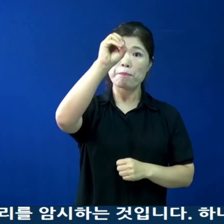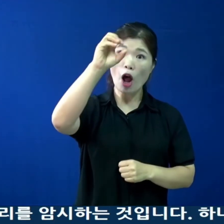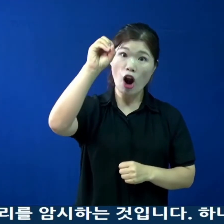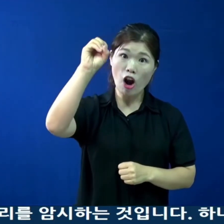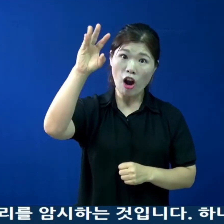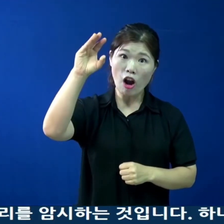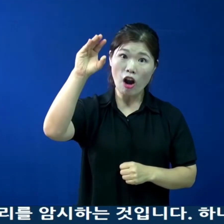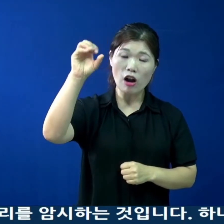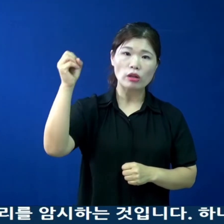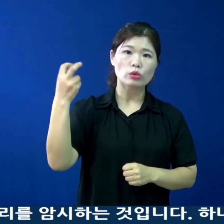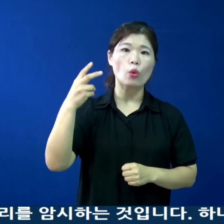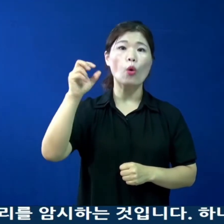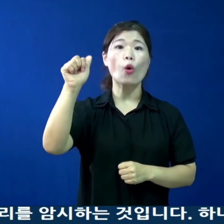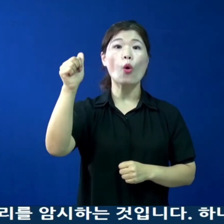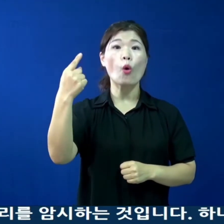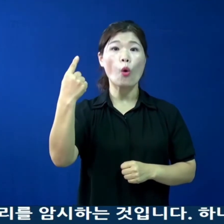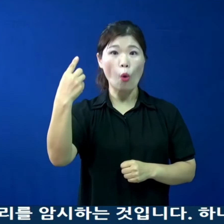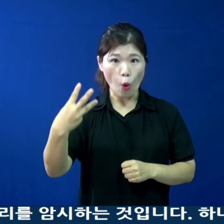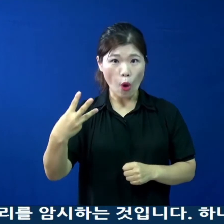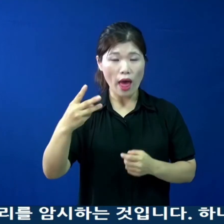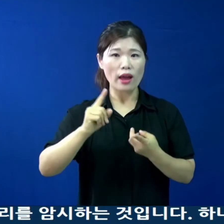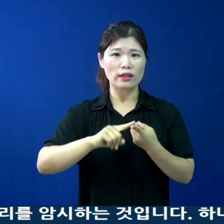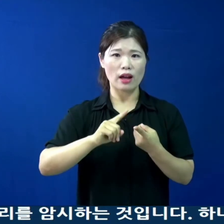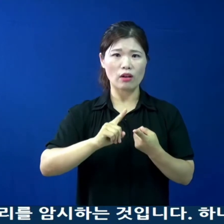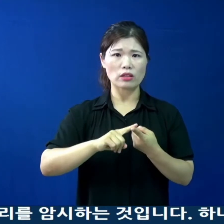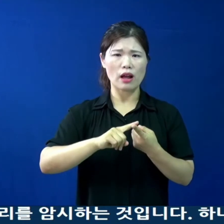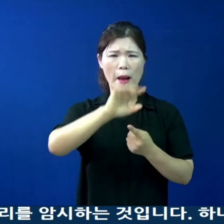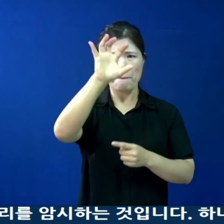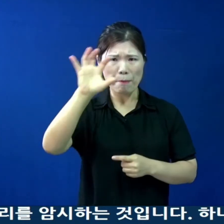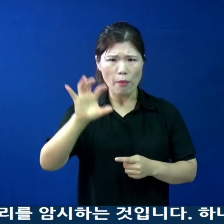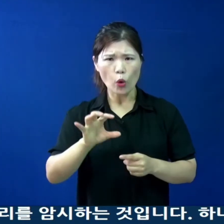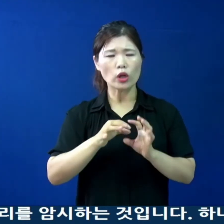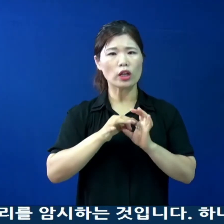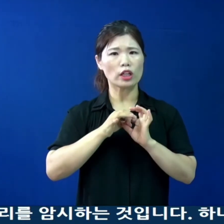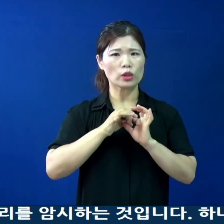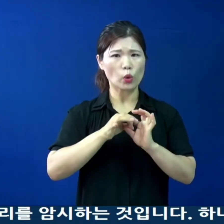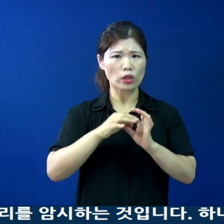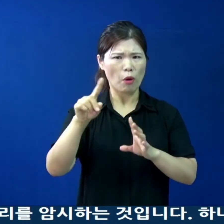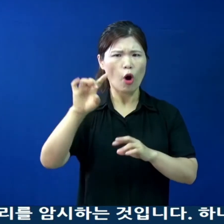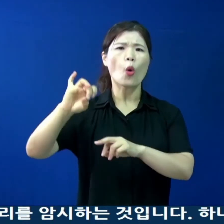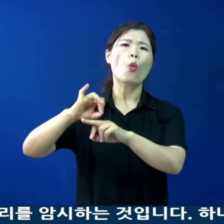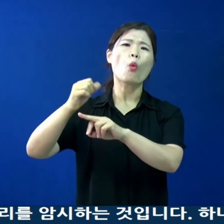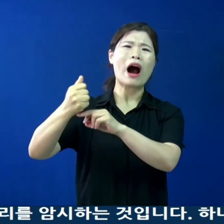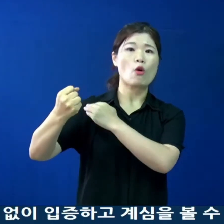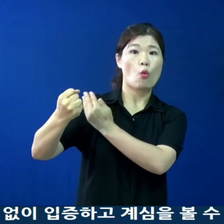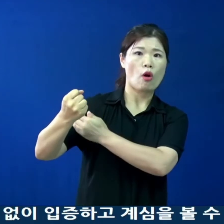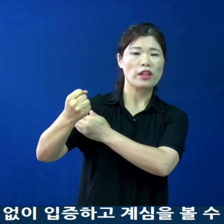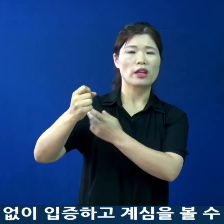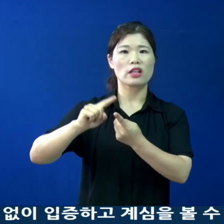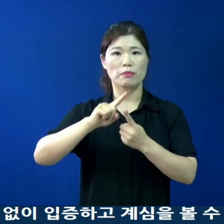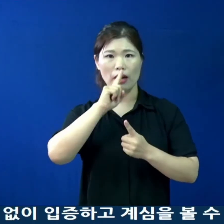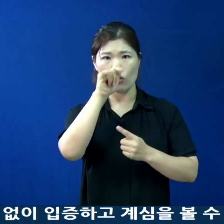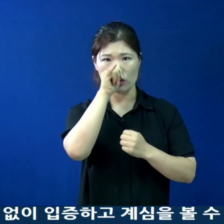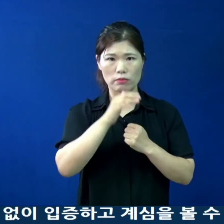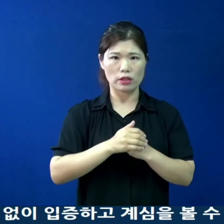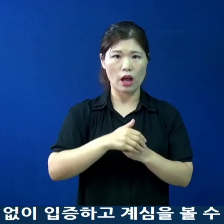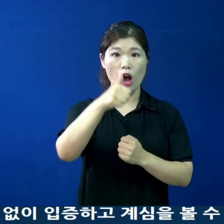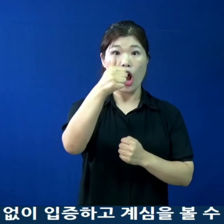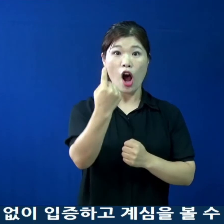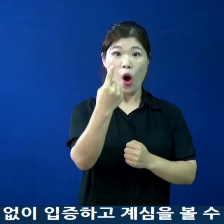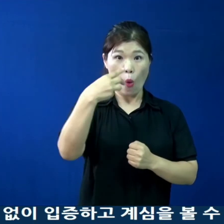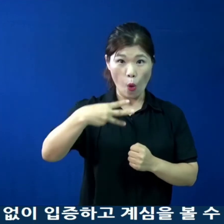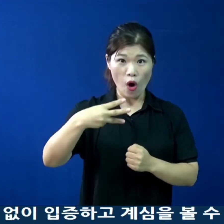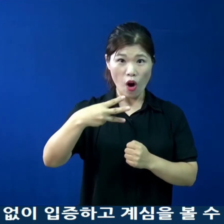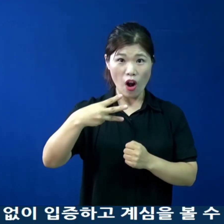홀, 이 두 번의 반복 병행구를 통해서 모두 왕권을 상징하는 언어임을 여러분은 아실 겁니다. 홀을 가지고 있으면